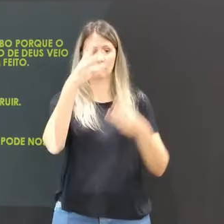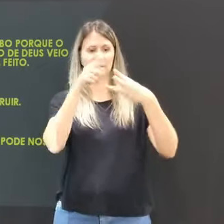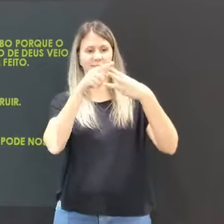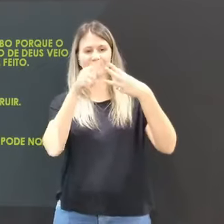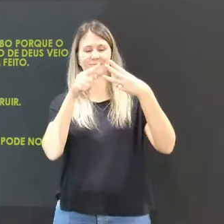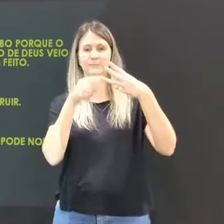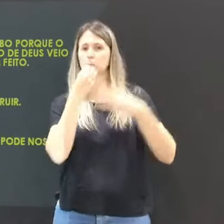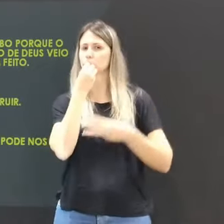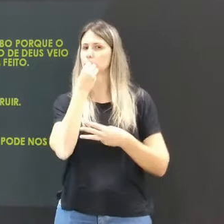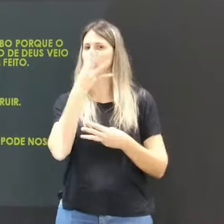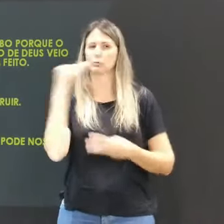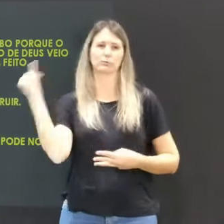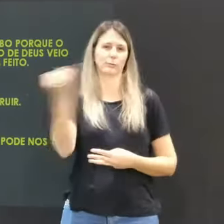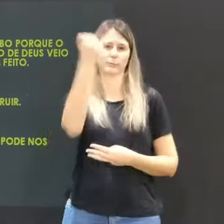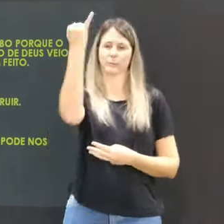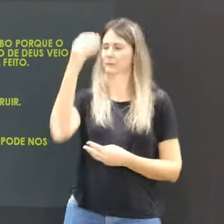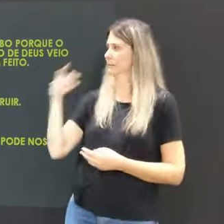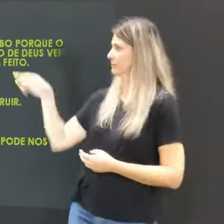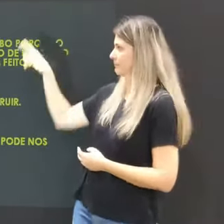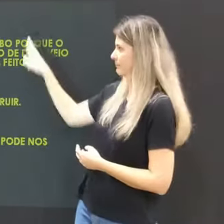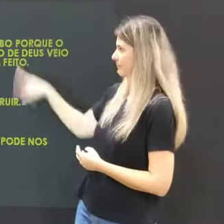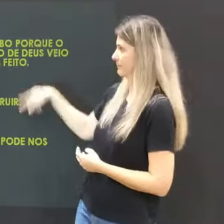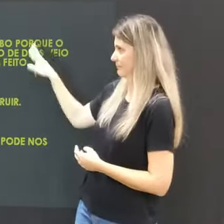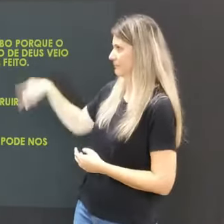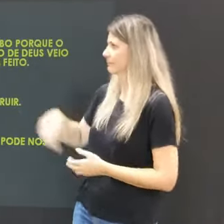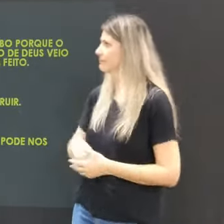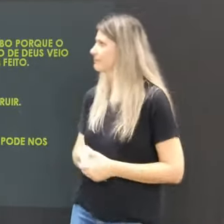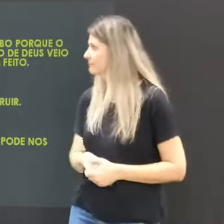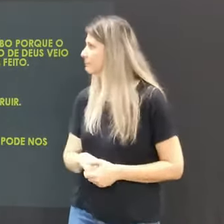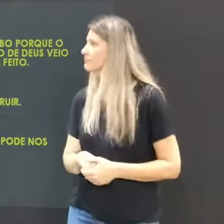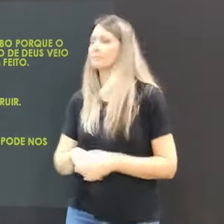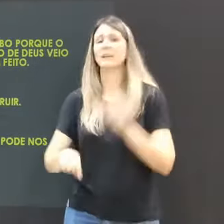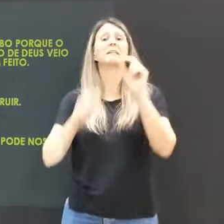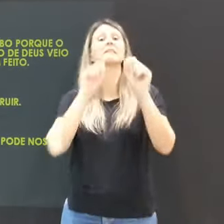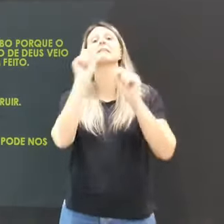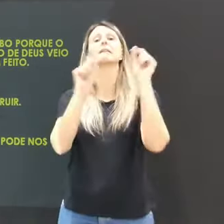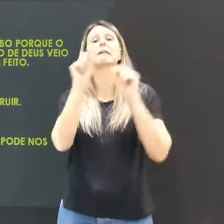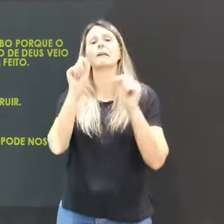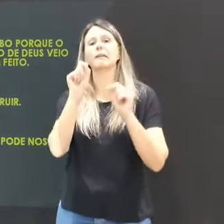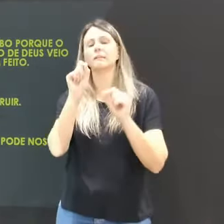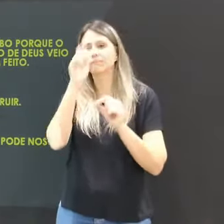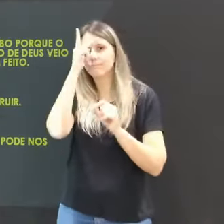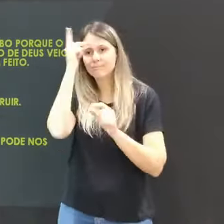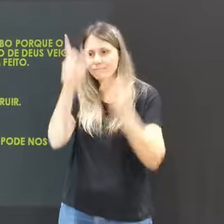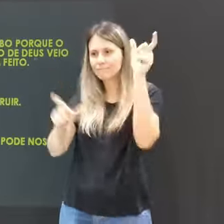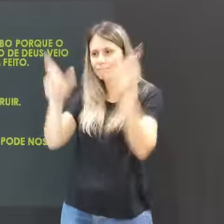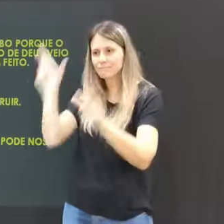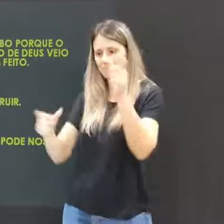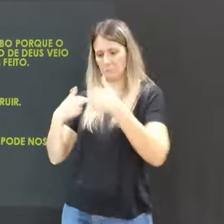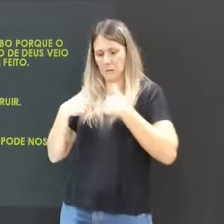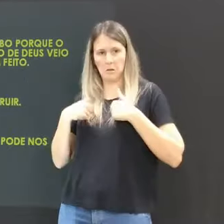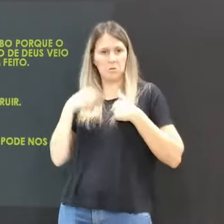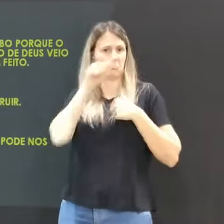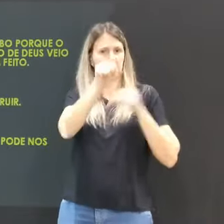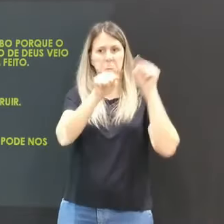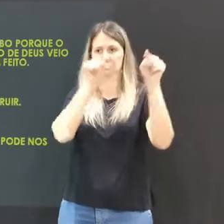Então, você viu esses 3 textos? São muito importantes. O que esse texto significa? Que